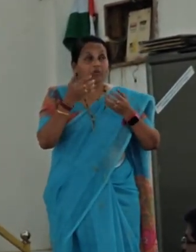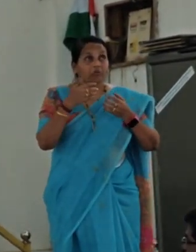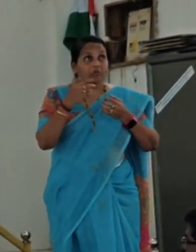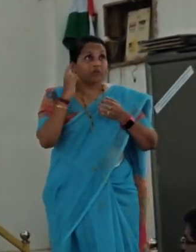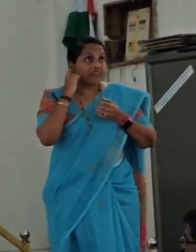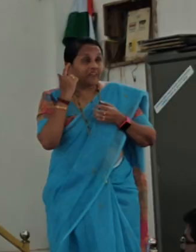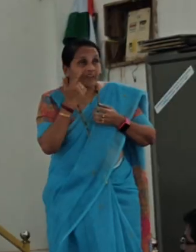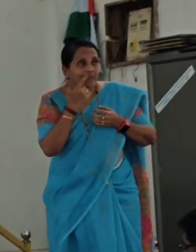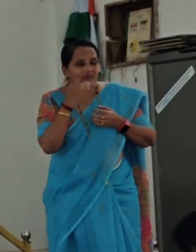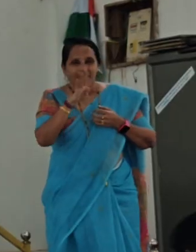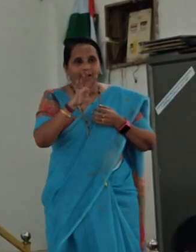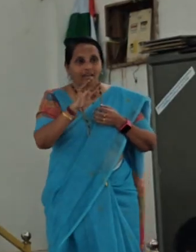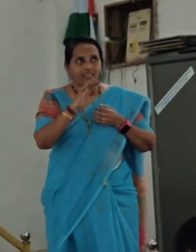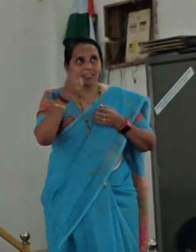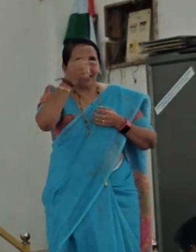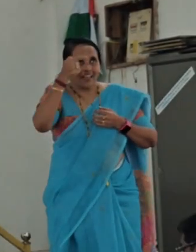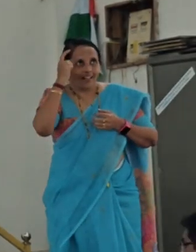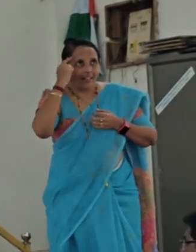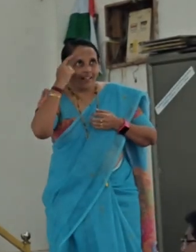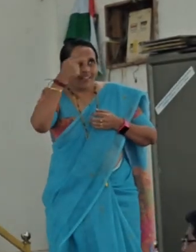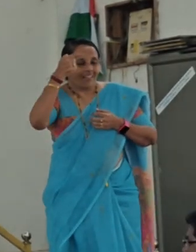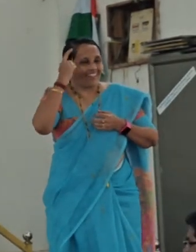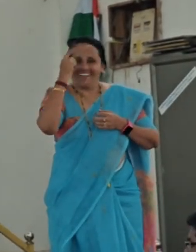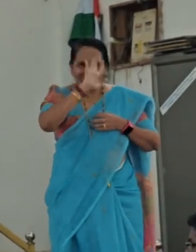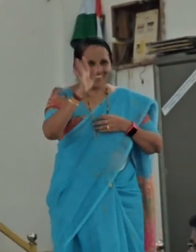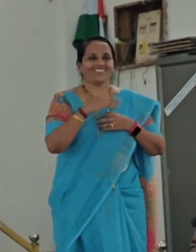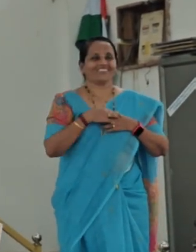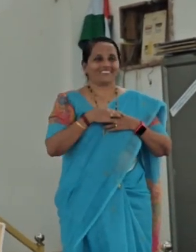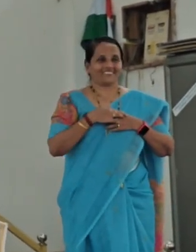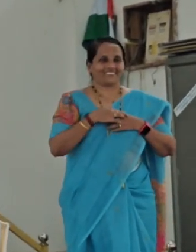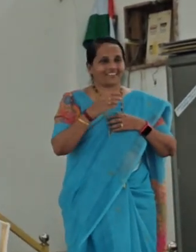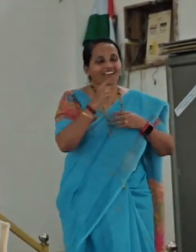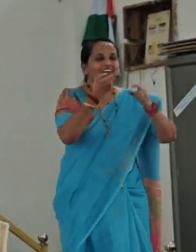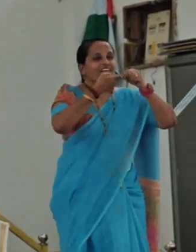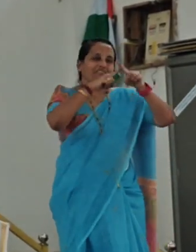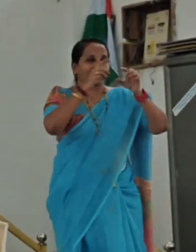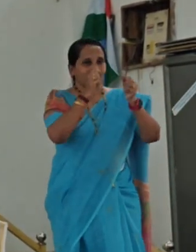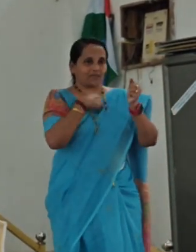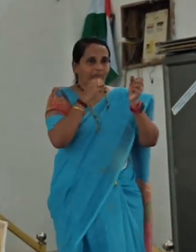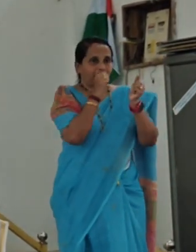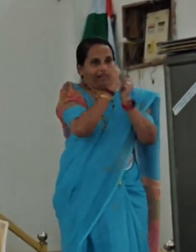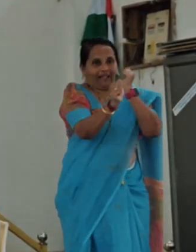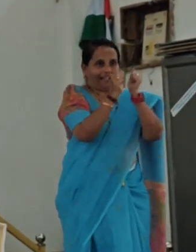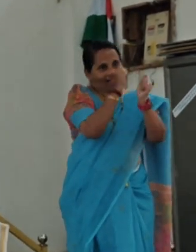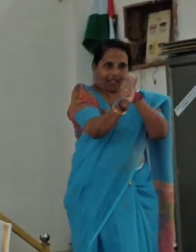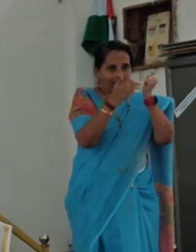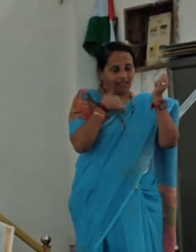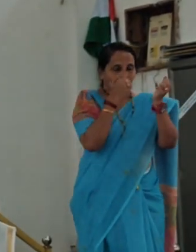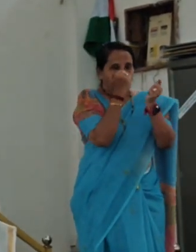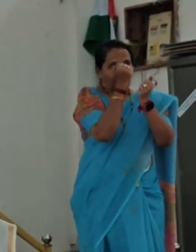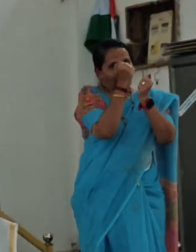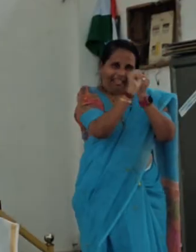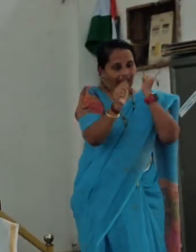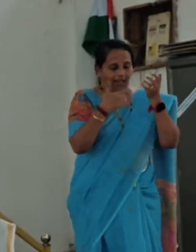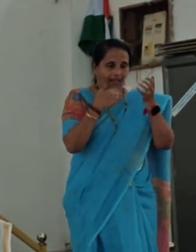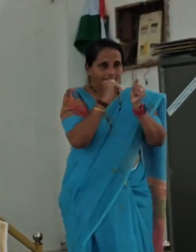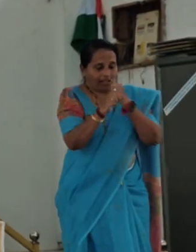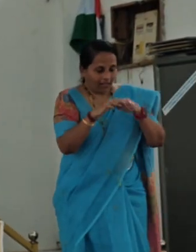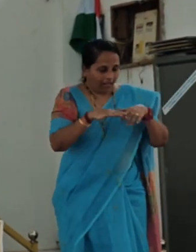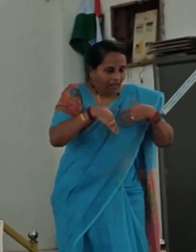అందుకనే పాజిటివ్గా ఆలోచించాలి. మనకు ఒక యాక్సిడెంట్ అయిందనుకోండి, చిన్న యాక్సిడెంట్ అయినప్పుడు ఏంటంటే